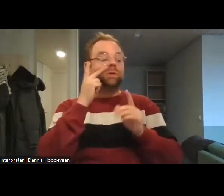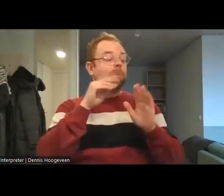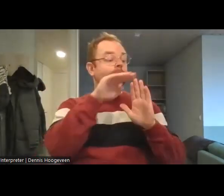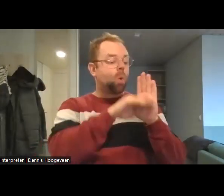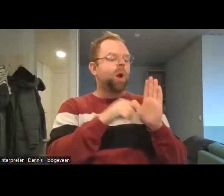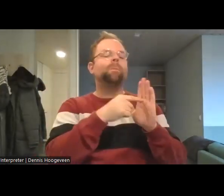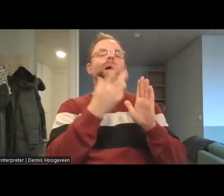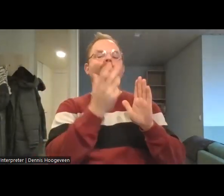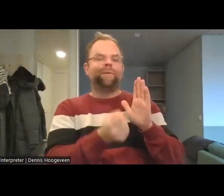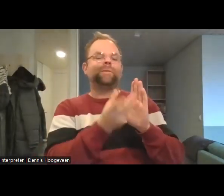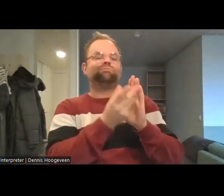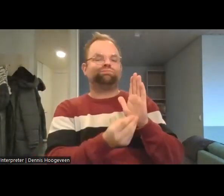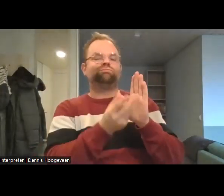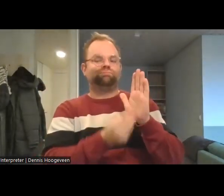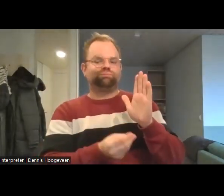pourrions